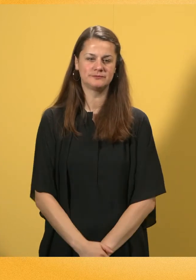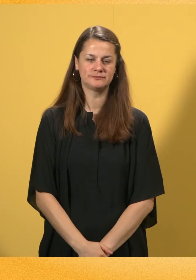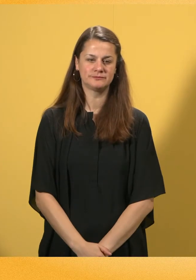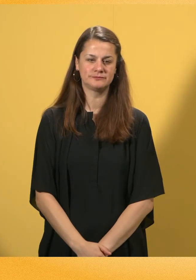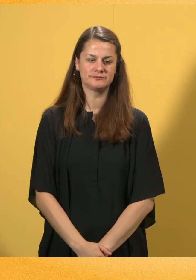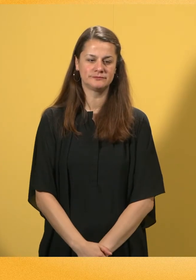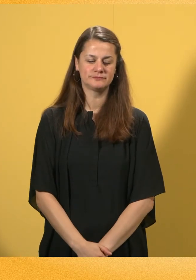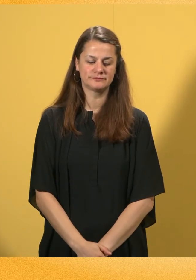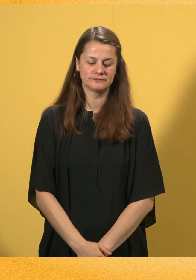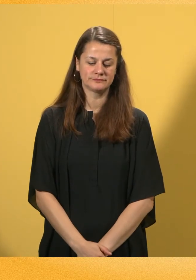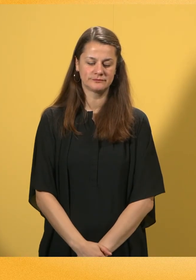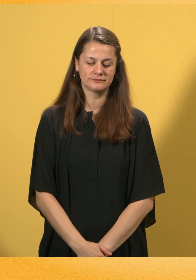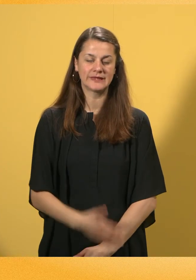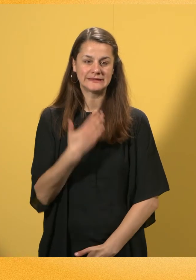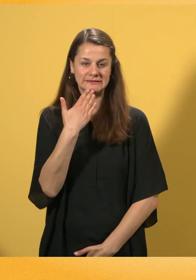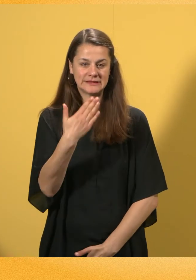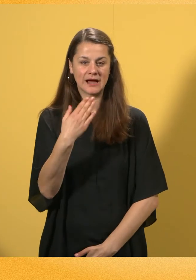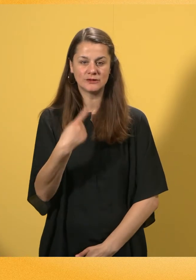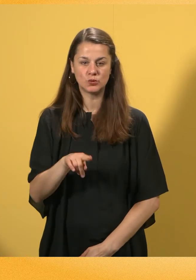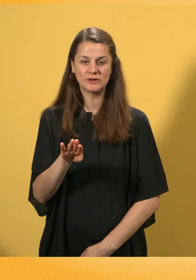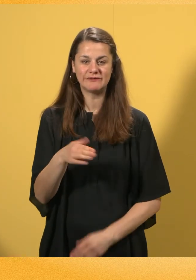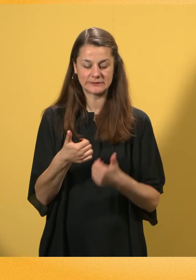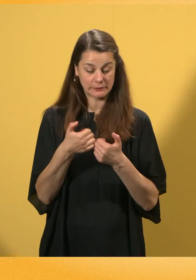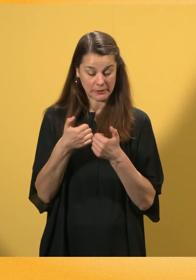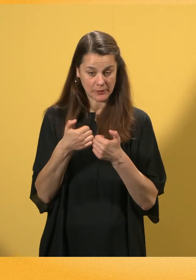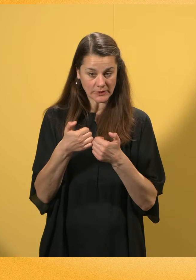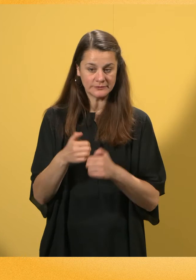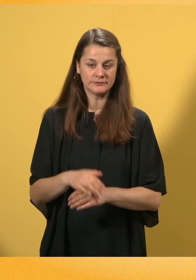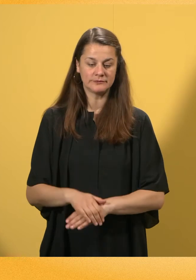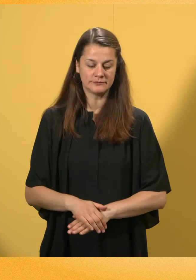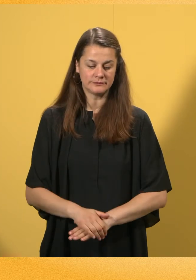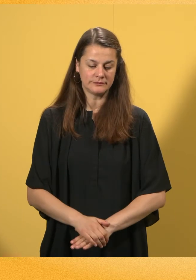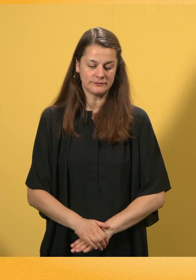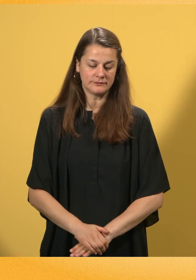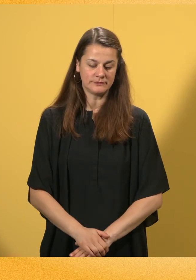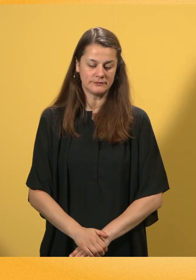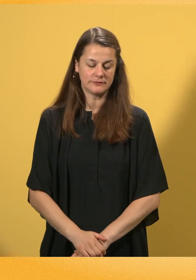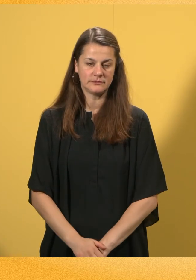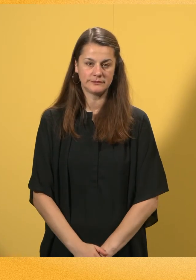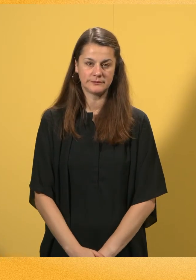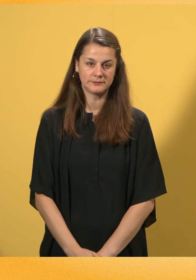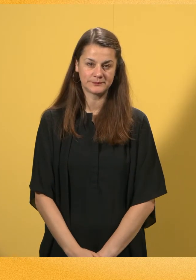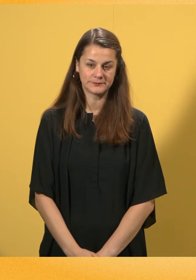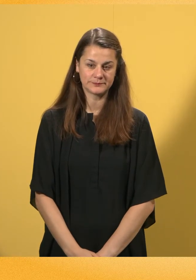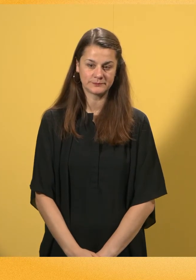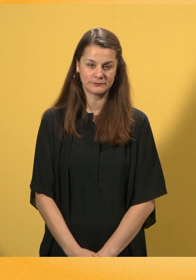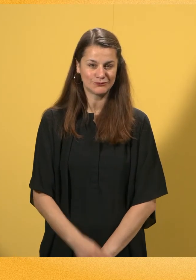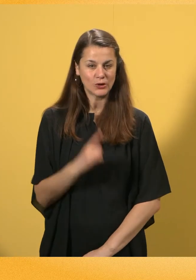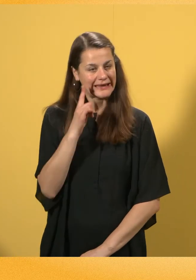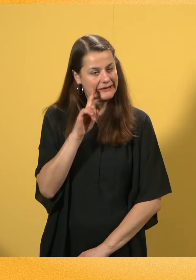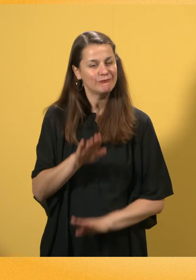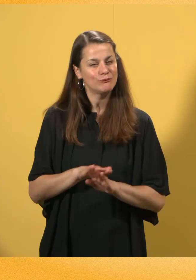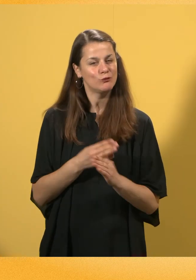für eure hier Beiträge, Eintragung. Das heißt, wir können, das ist auch eine Rückmeldung hier an diesen gestrigen